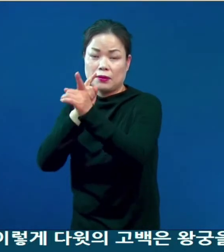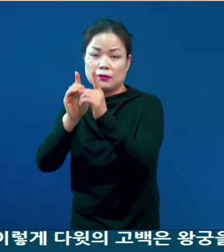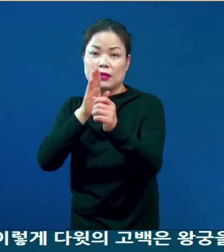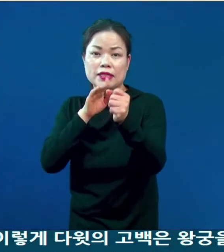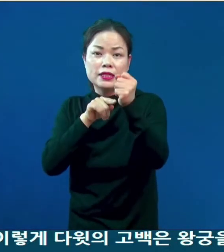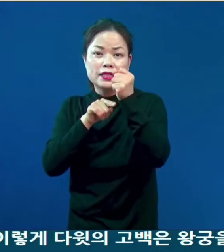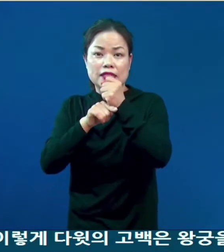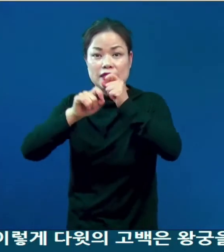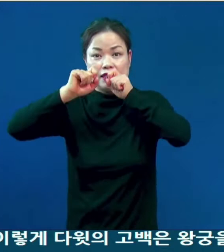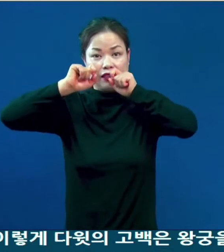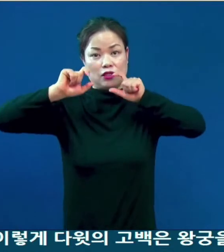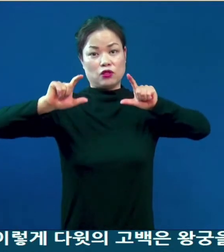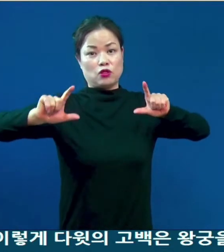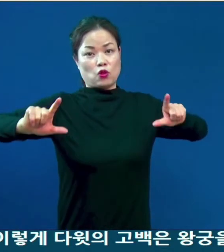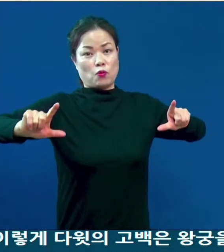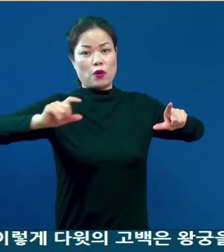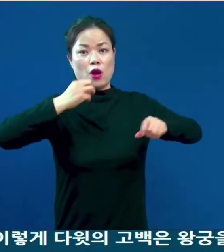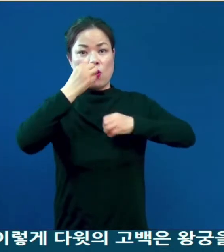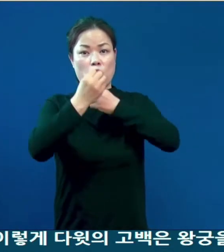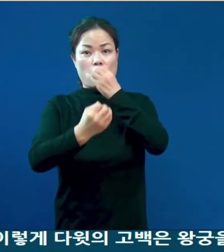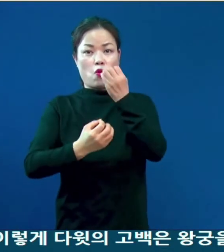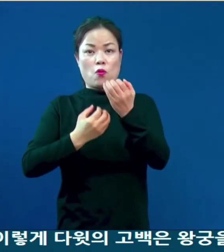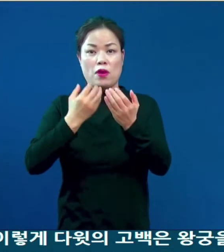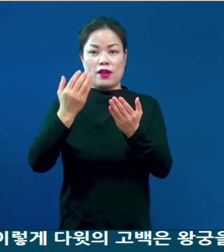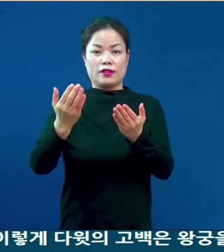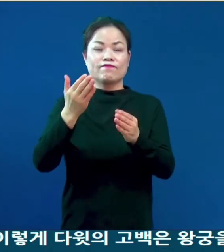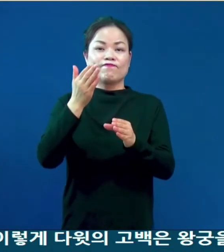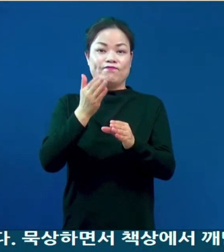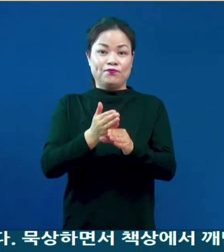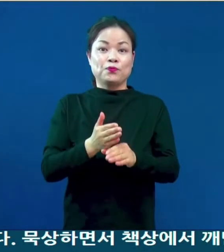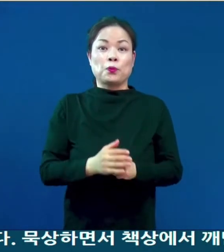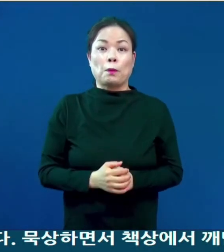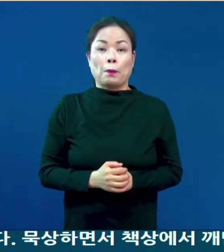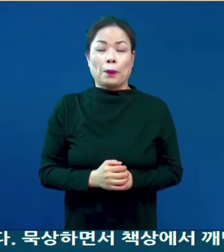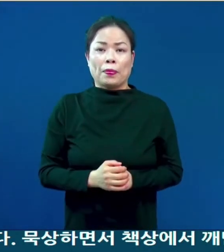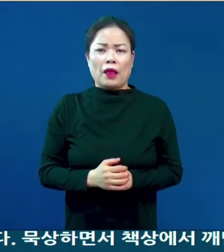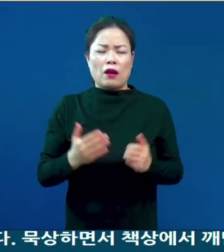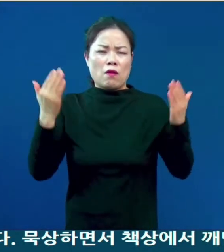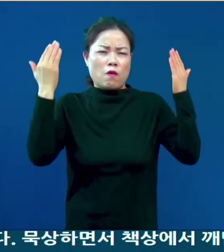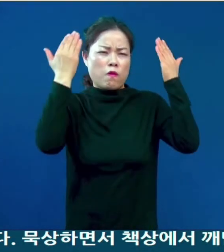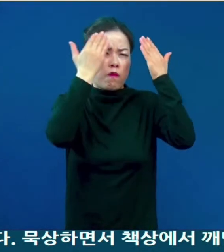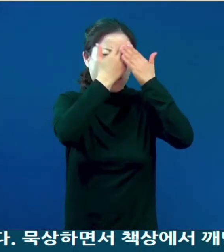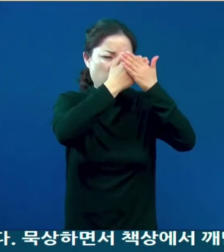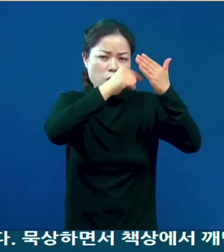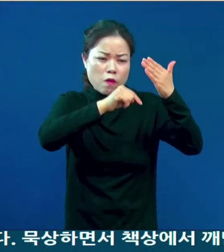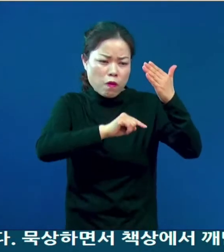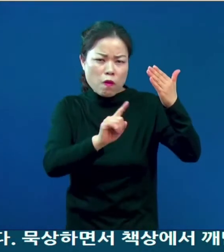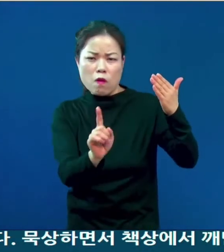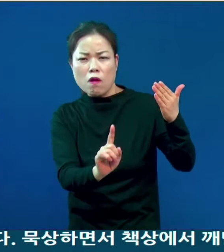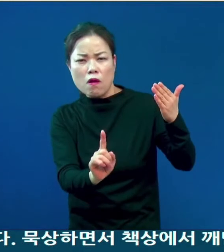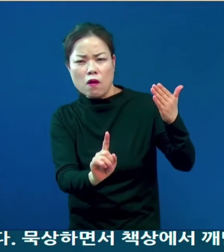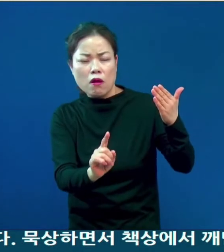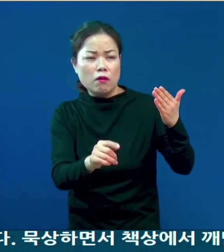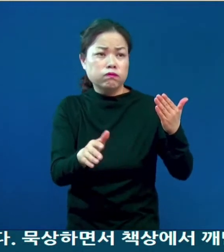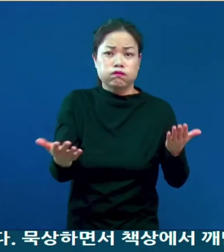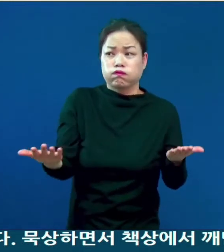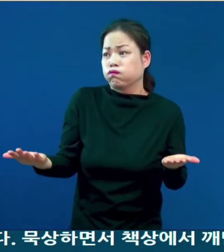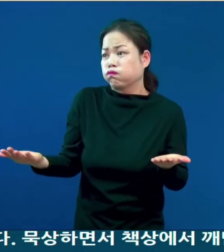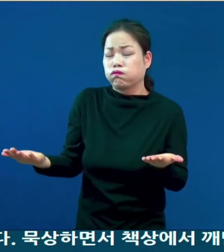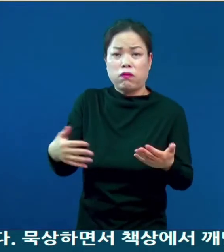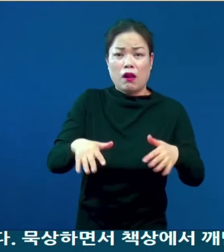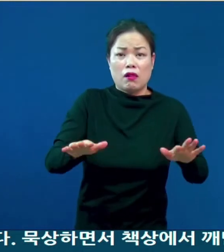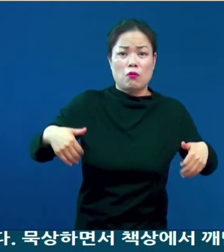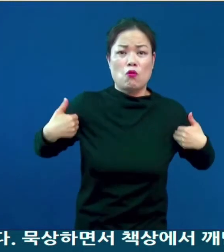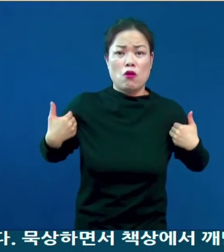진리를 선포하고 고백하고 있는 것입니다. 그가 흑암 속에서 아무 곳 어디로 가야 할지